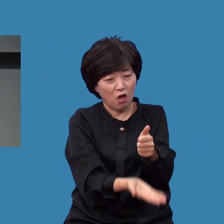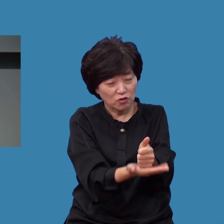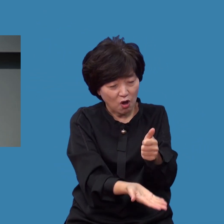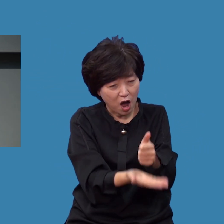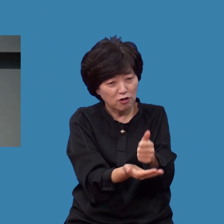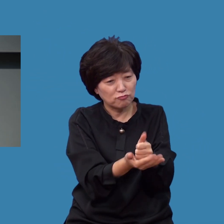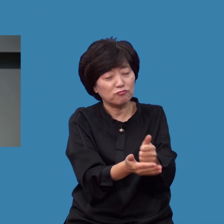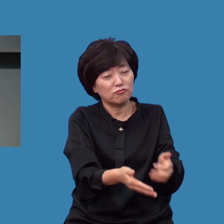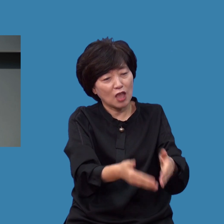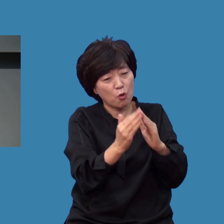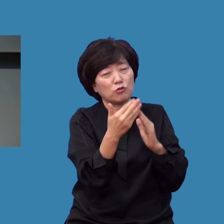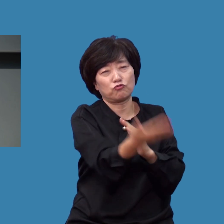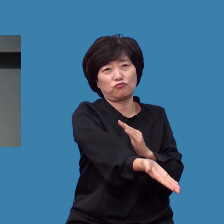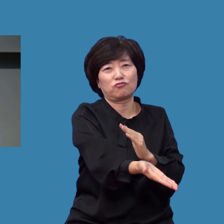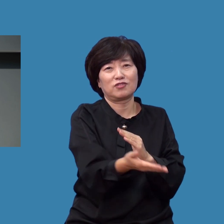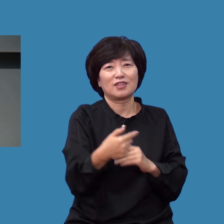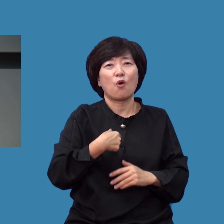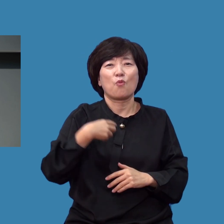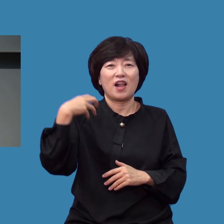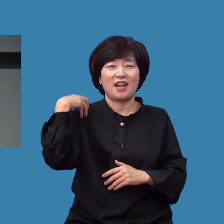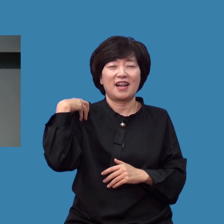격려하고 세우는 거예요.